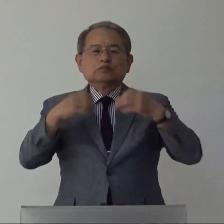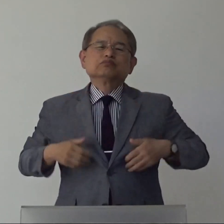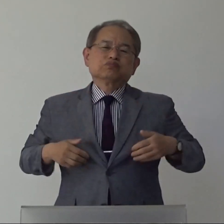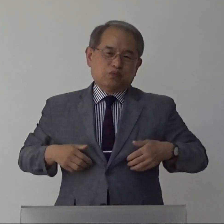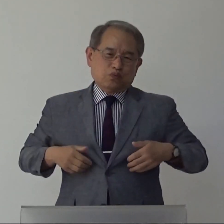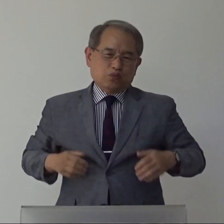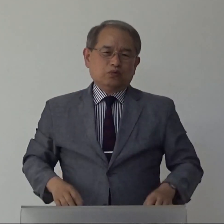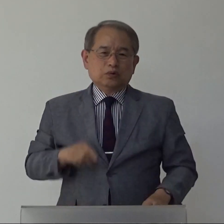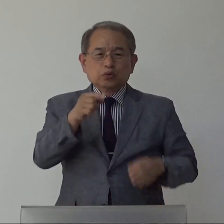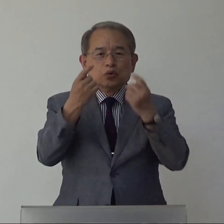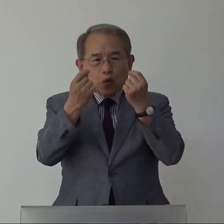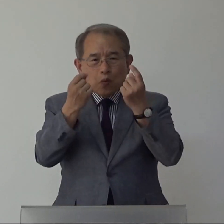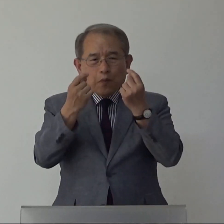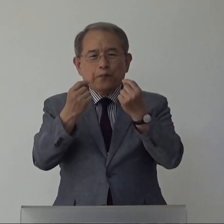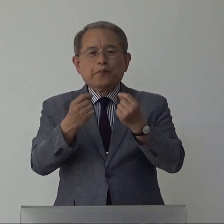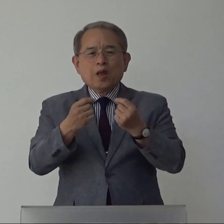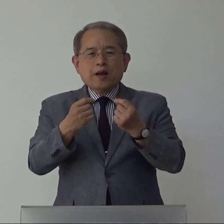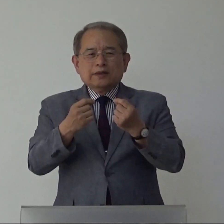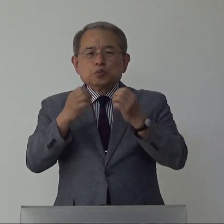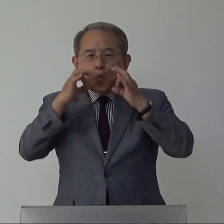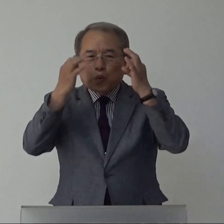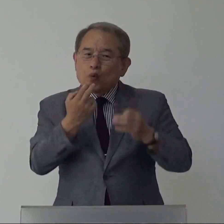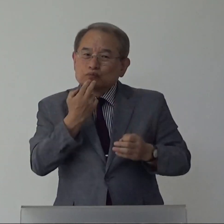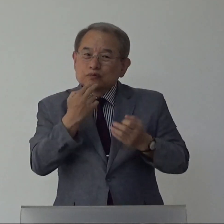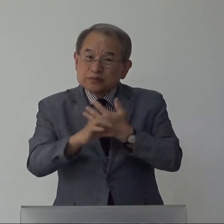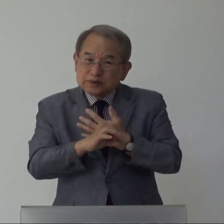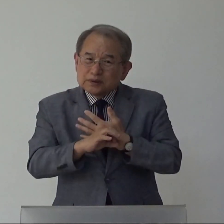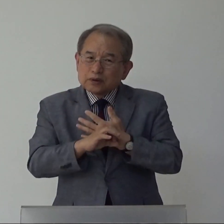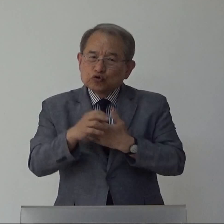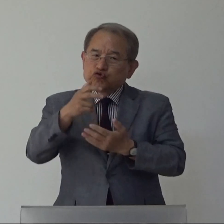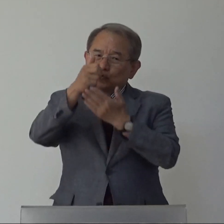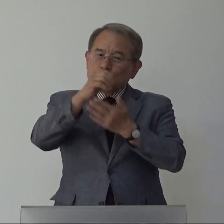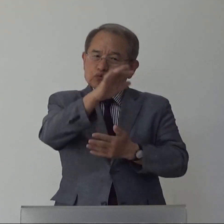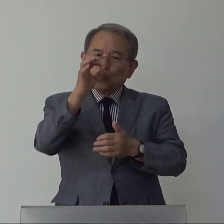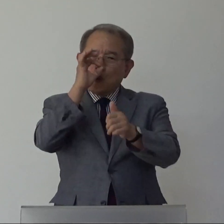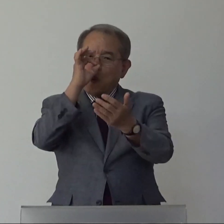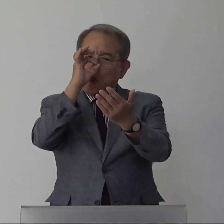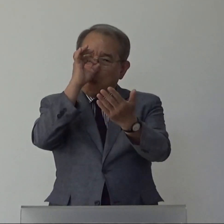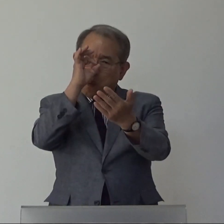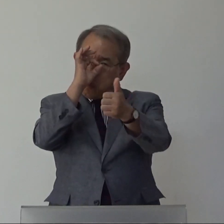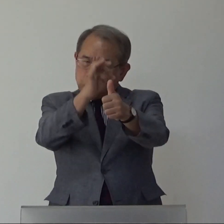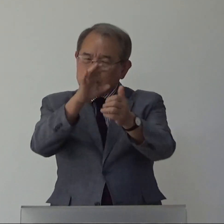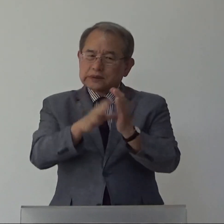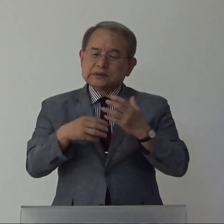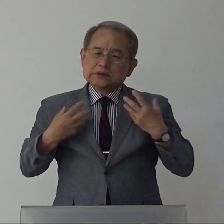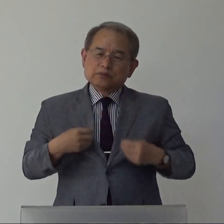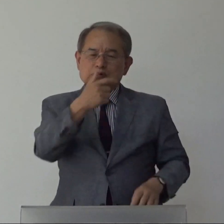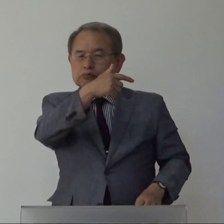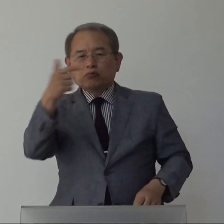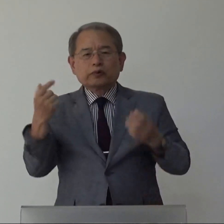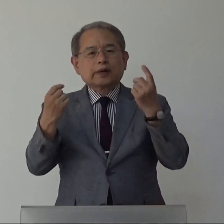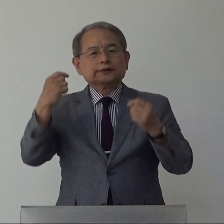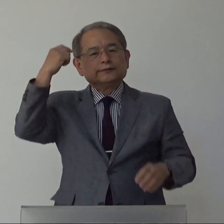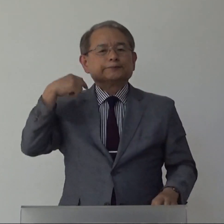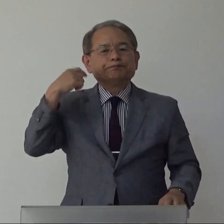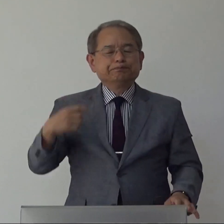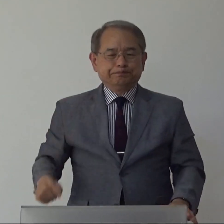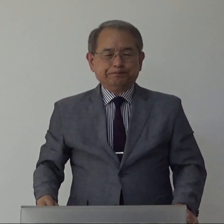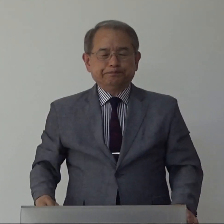내 마음과 생각이 온전히 예수님을 닮아가기로 노력해야 합니다. 이러한 노력이 없다면 주님이